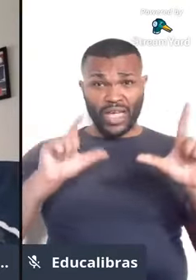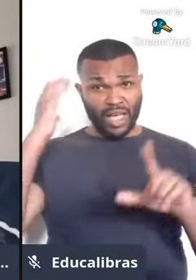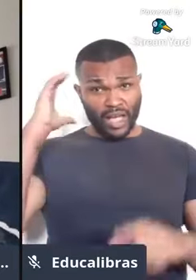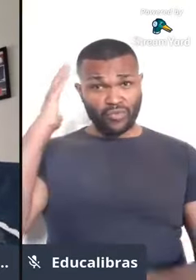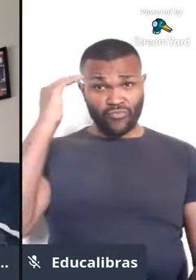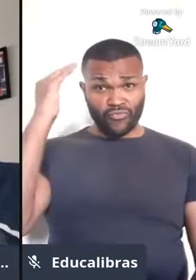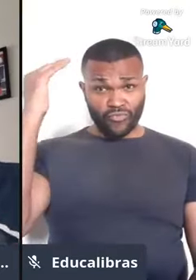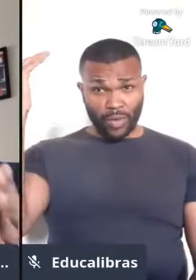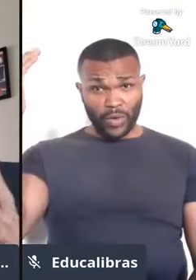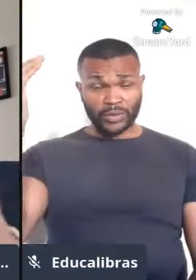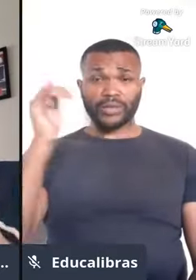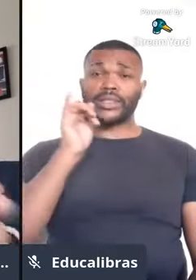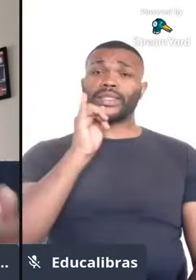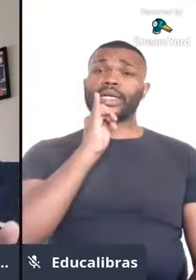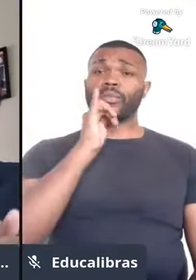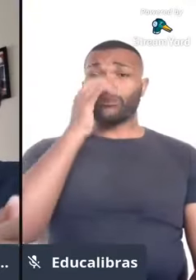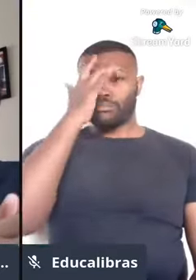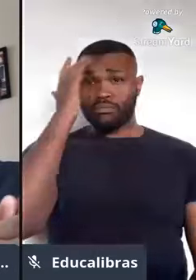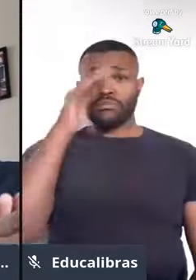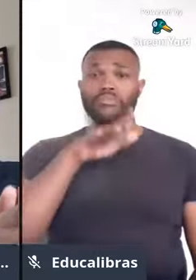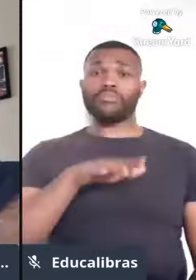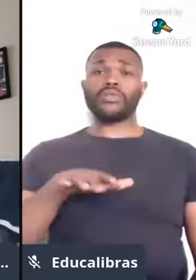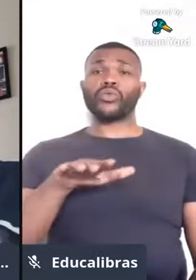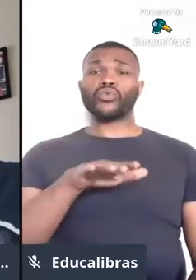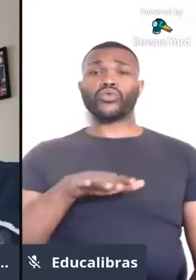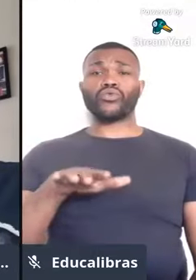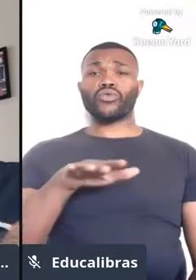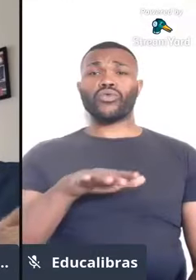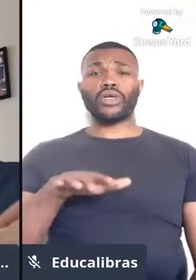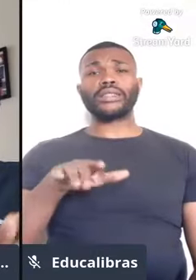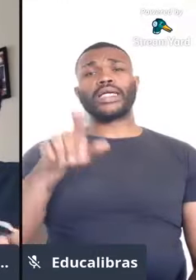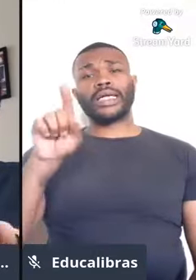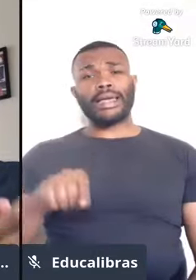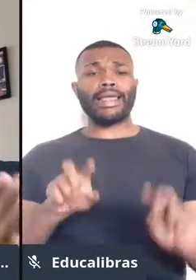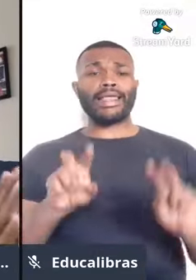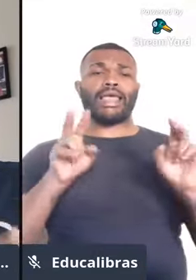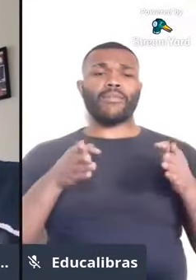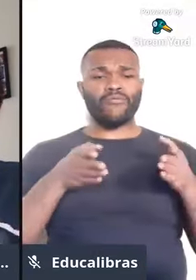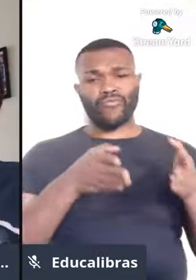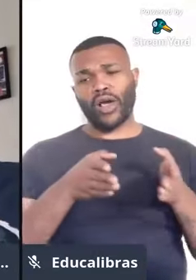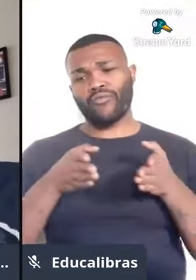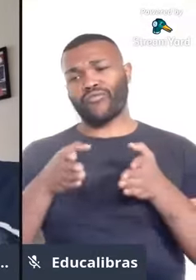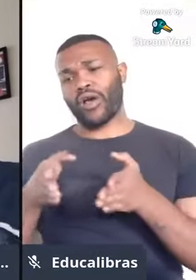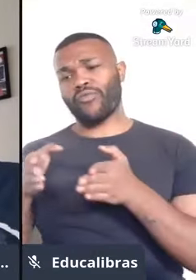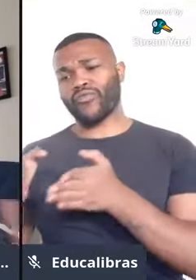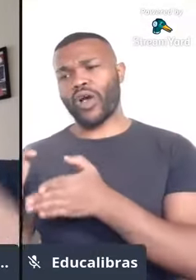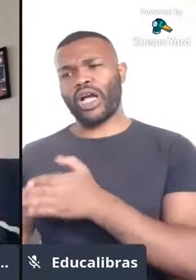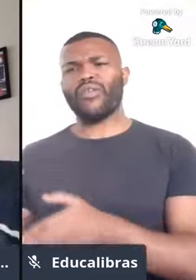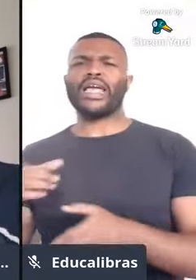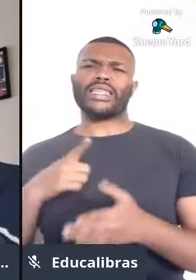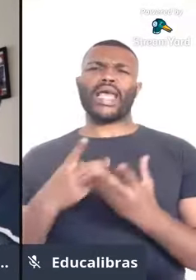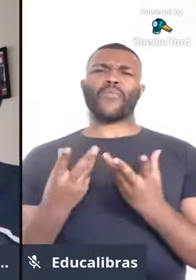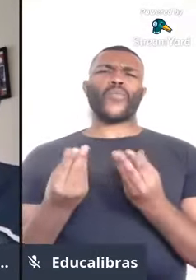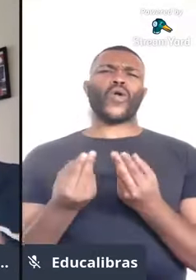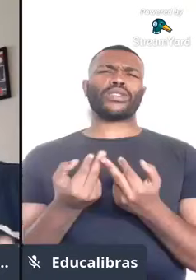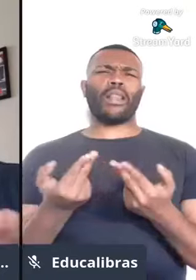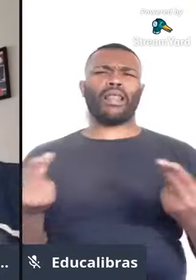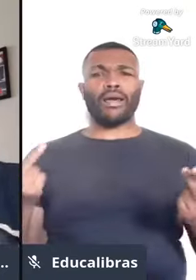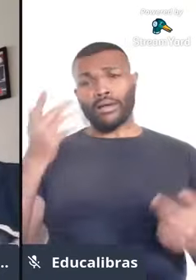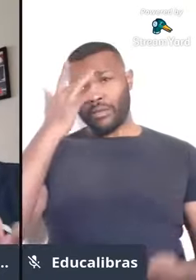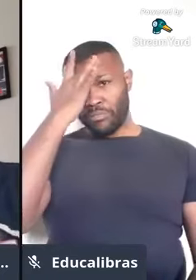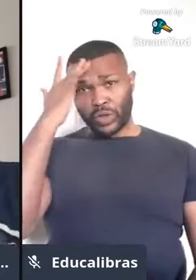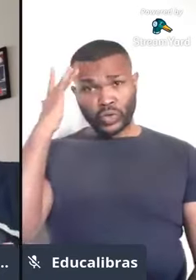gente não está falando daquelas pessoas que são dedicadas ao tema. Você tem um monte de blogueiro, um monte de perfil de